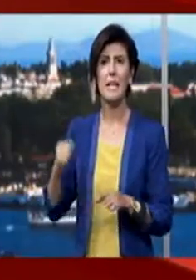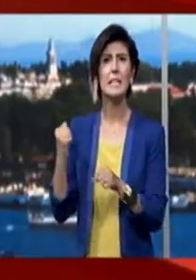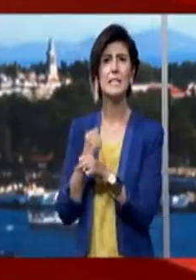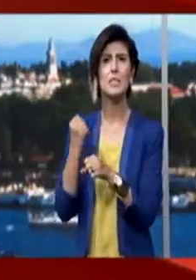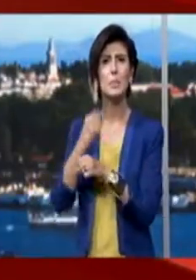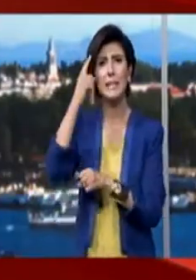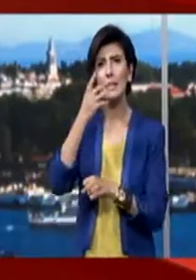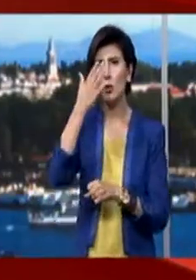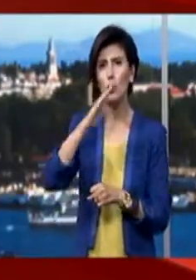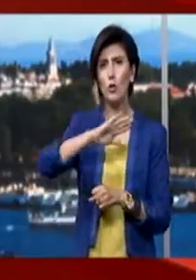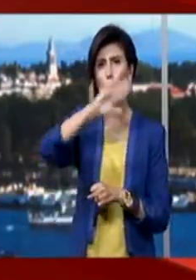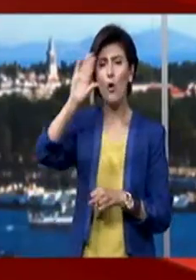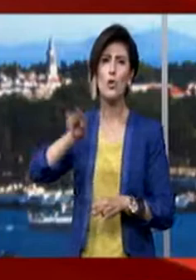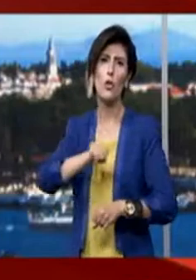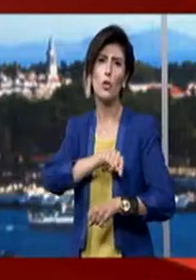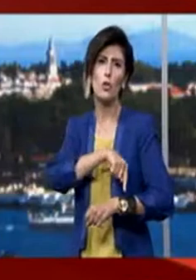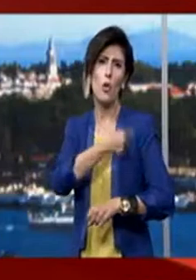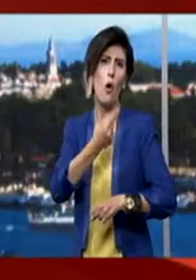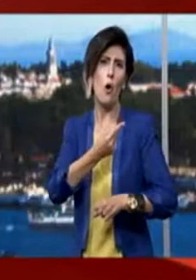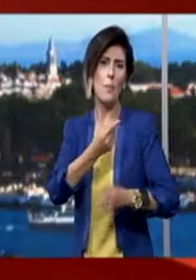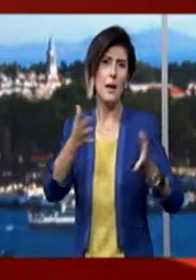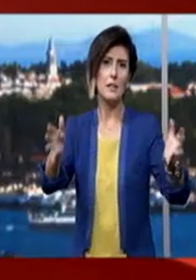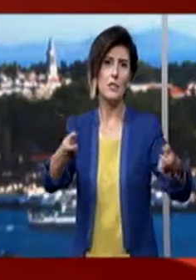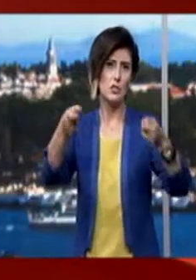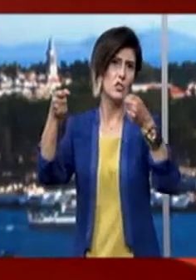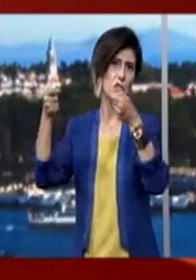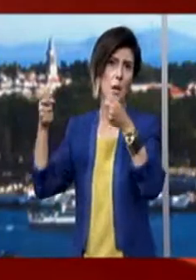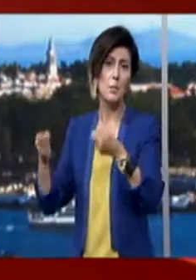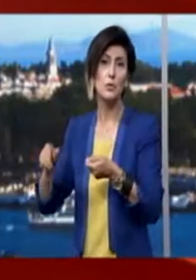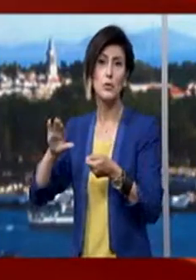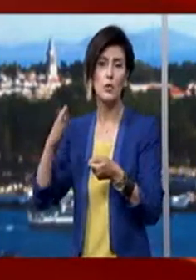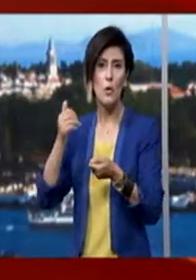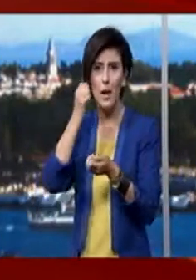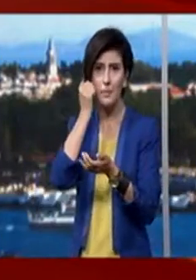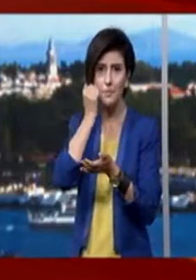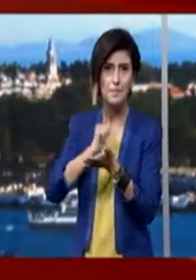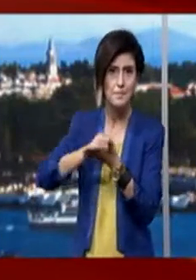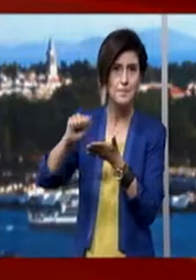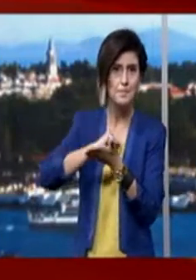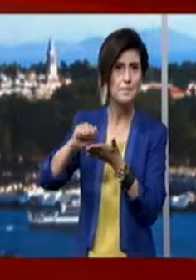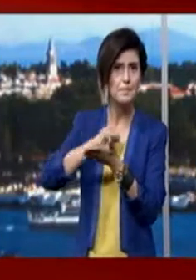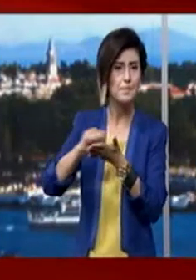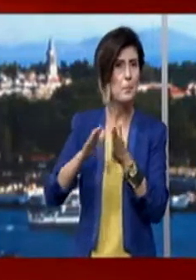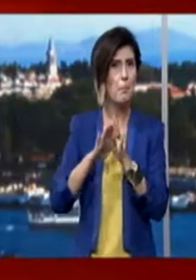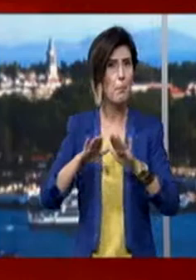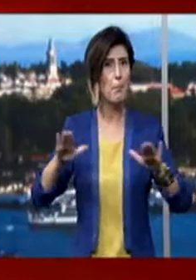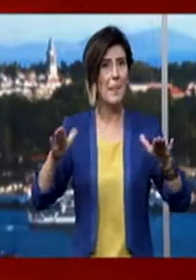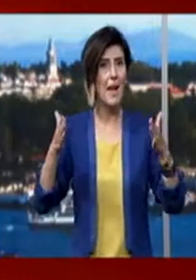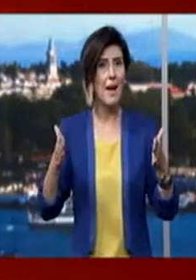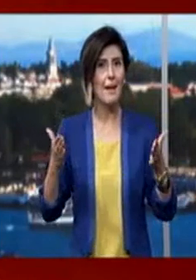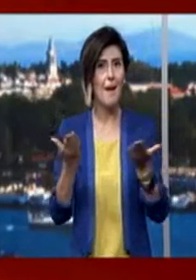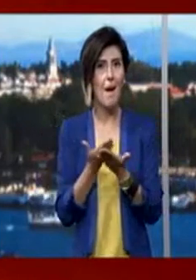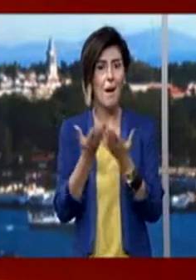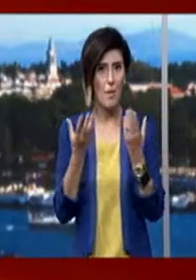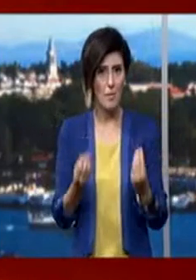Taşımızı ilk önce doğada normal kütle olarak kütle halinde çıkarttırıp ondan sonra biçiyoruz, plakalar haline getiriyoruz. Plaka haline